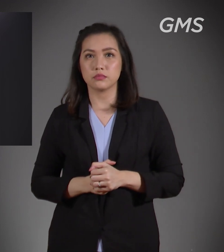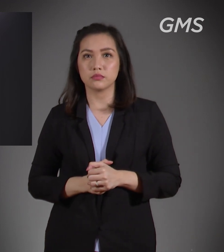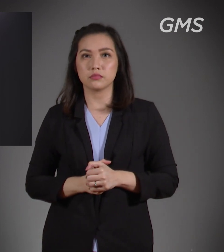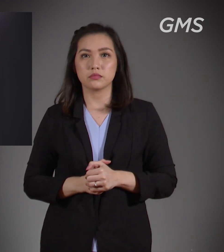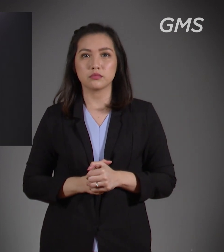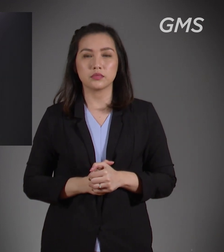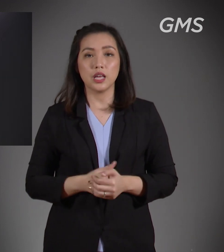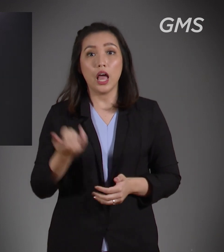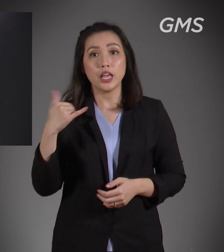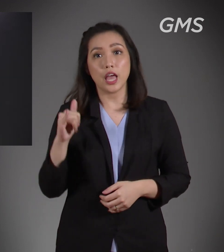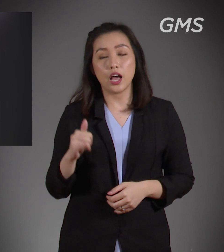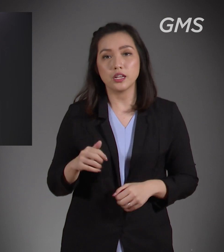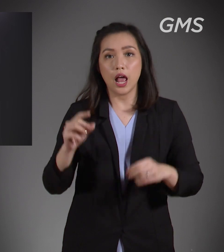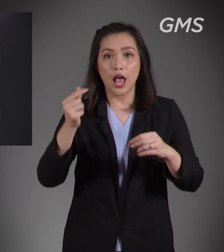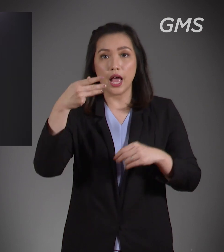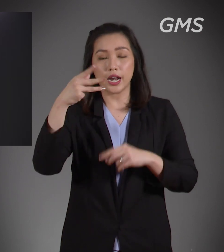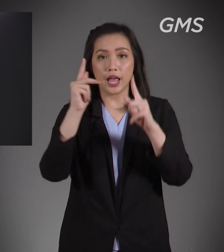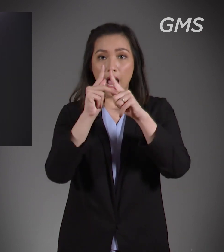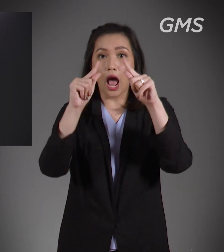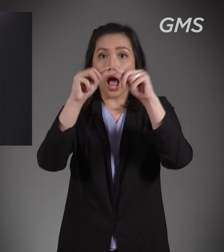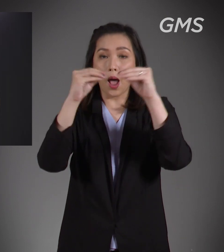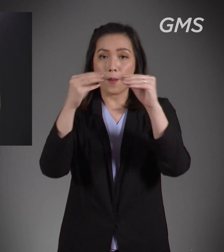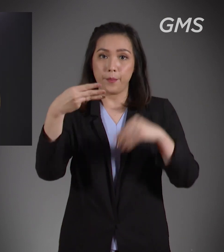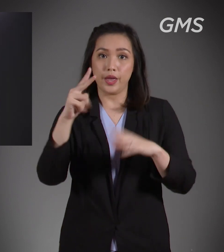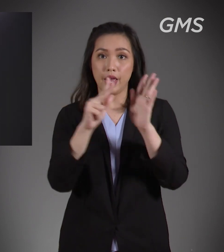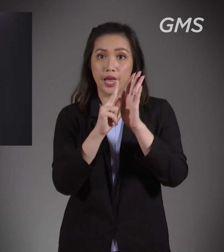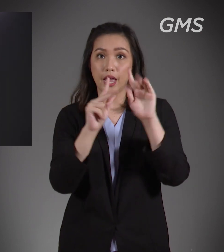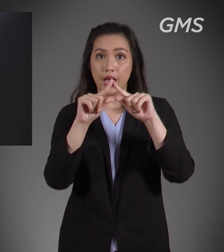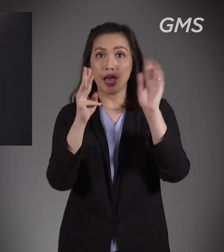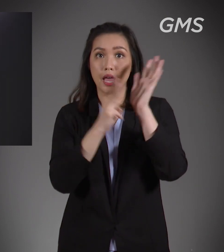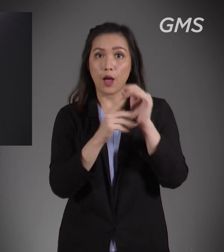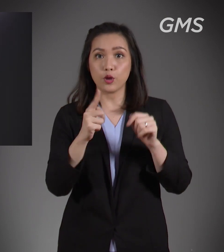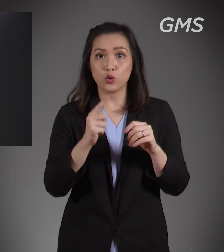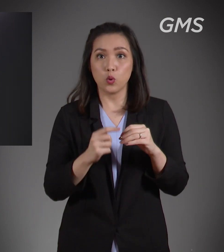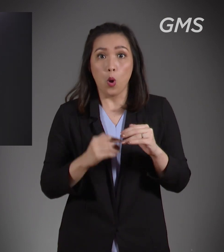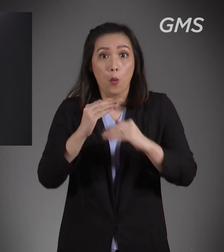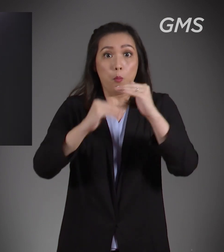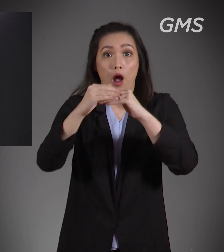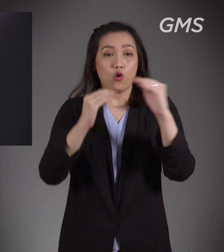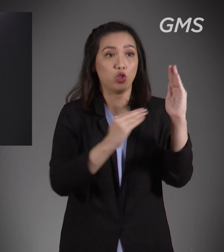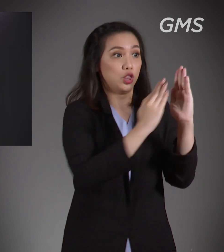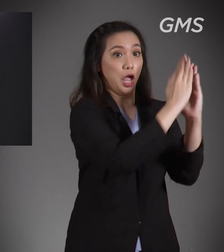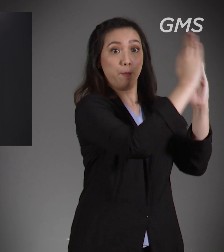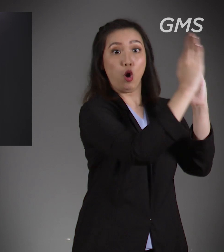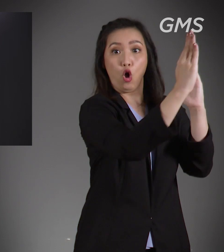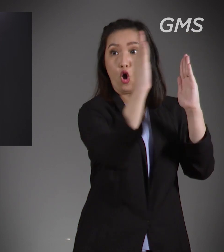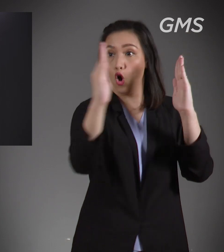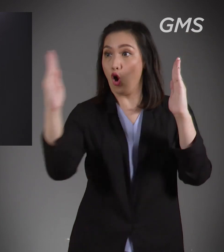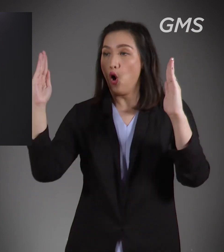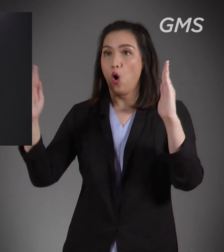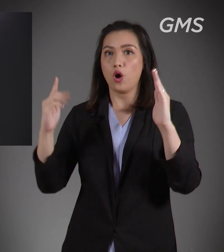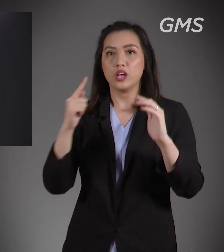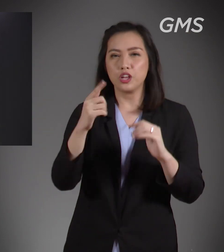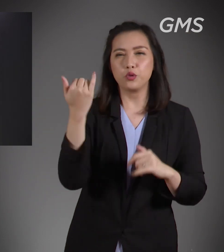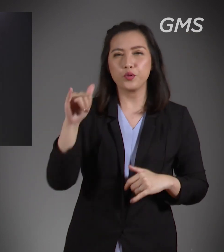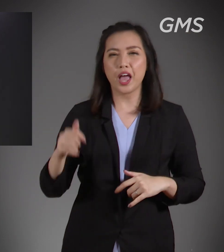Sisak. Jangan heran kalau orang meninggalkan Tuhan. Setan akan serang dia bukan pada kelemahan. Biasanya kita diserang kelemahan kalau kita lagi